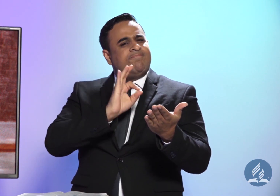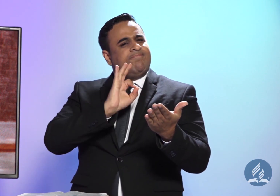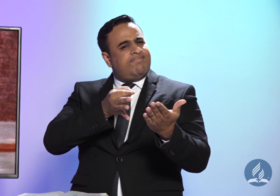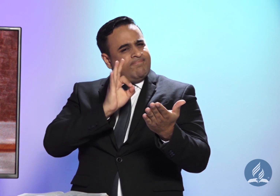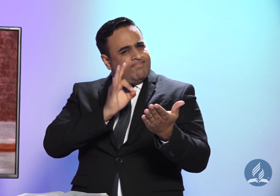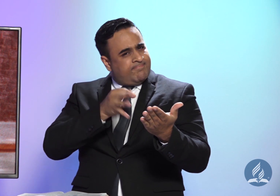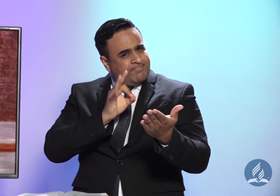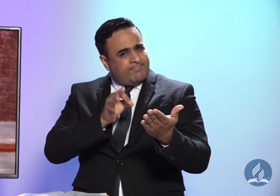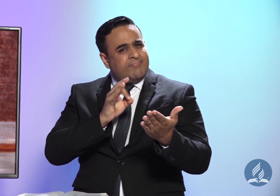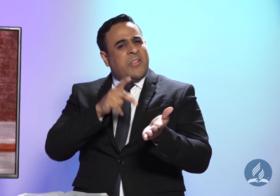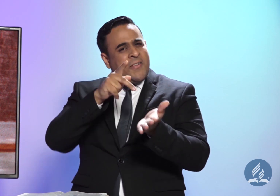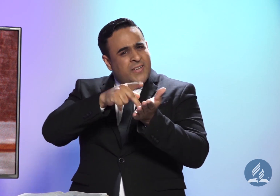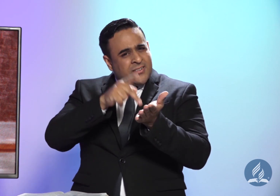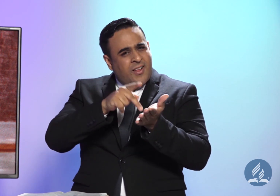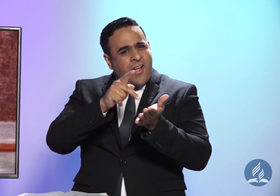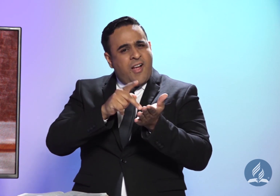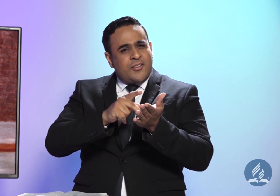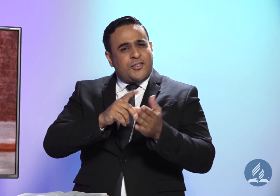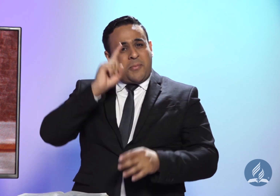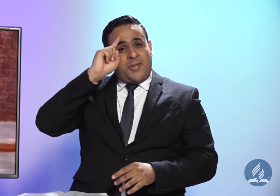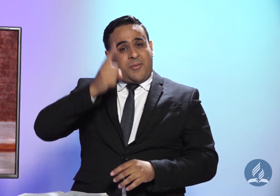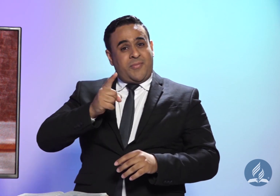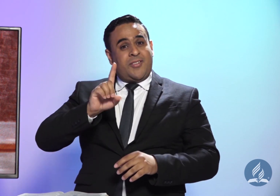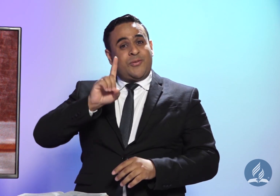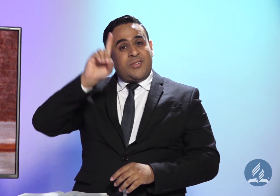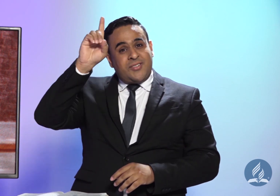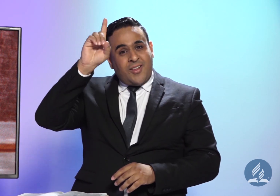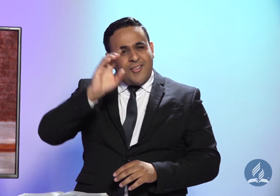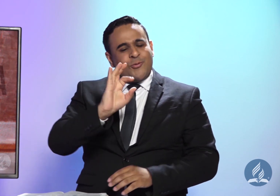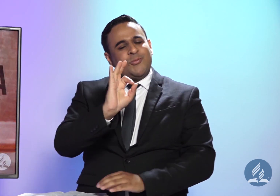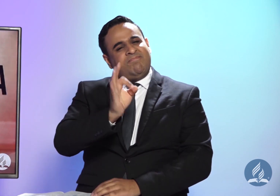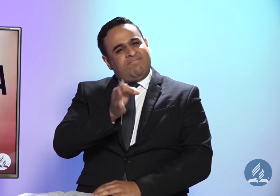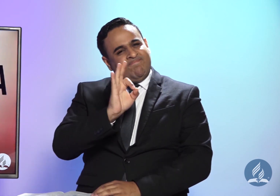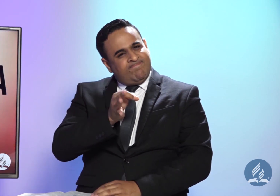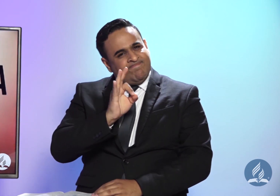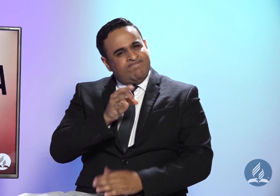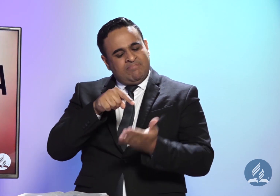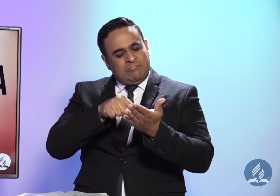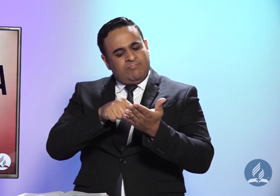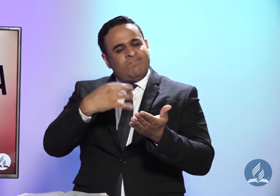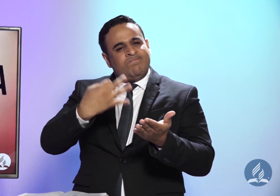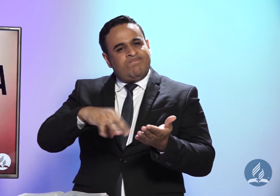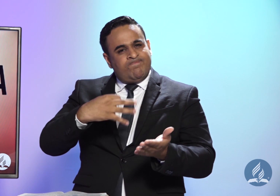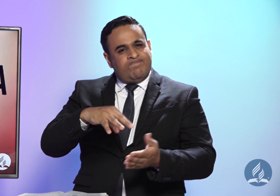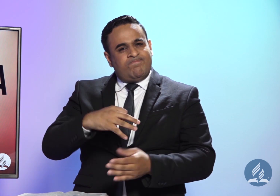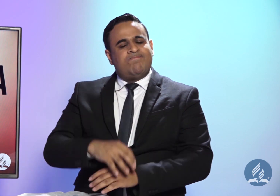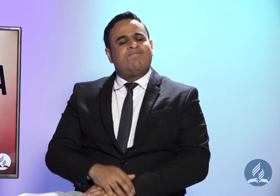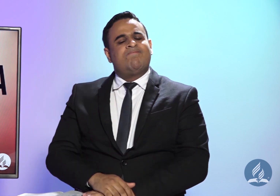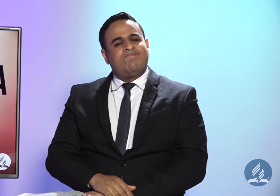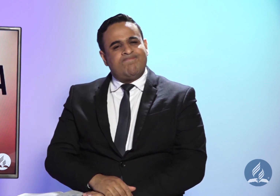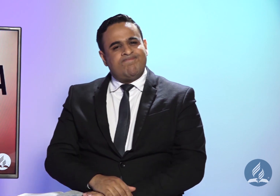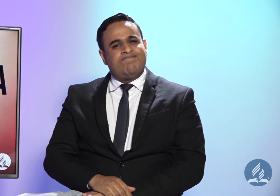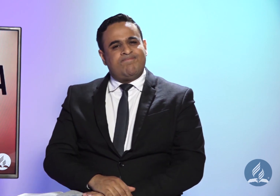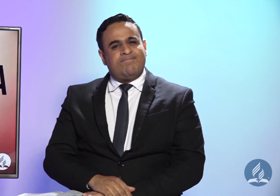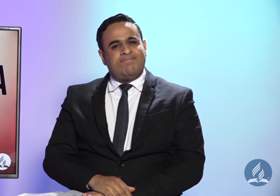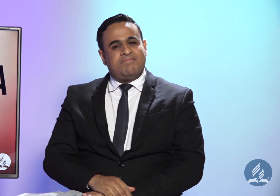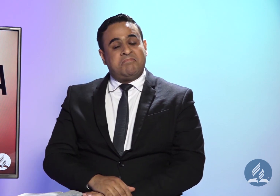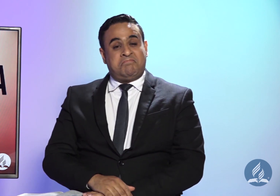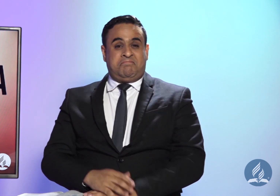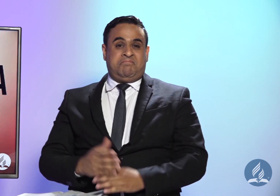os 10 mandamentos? Você já procurou entender? E você já sabe